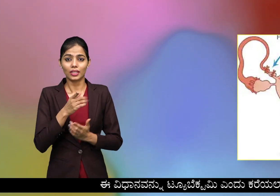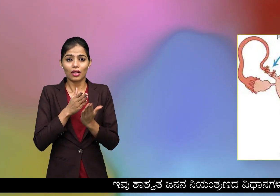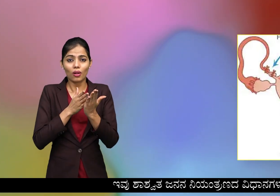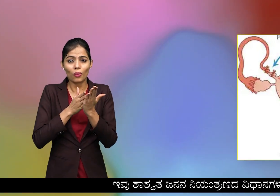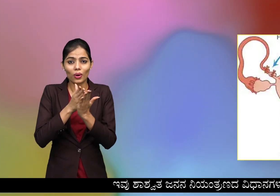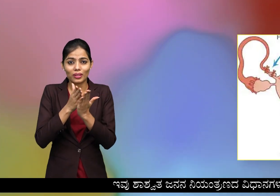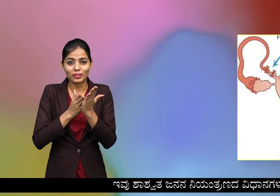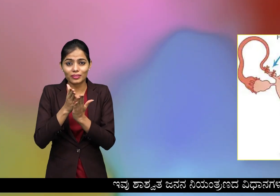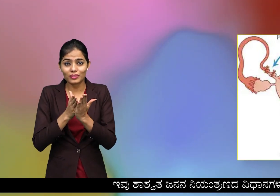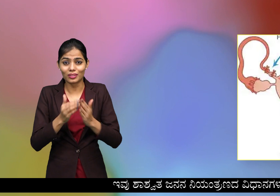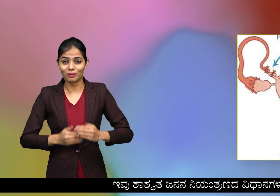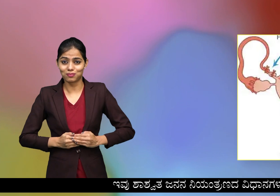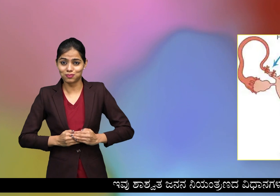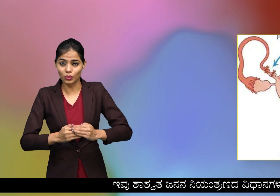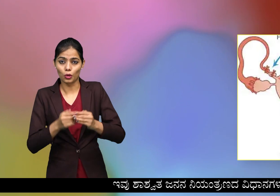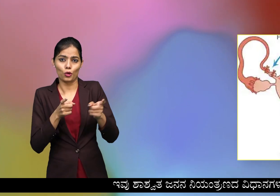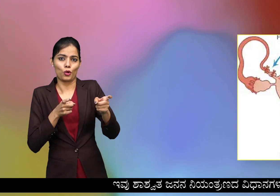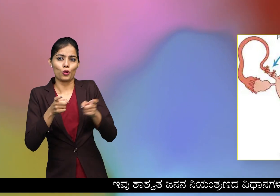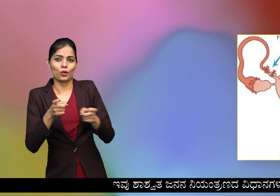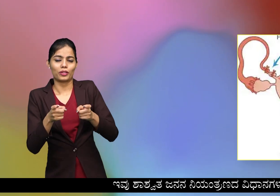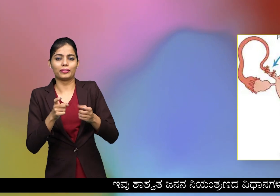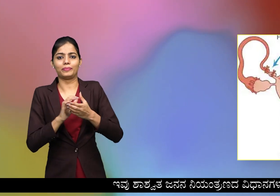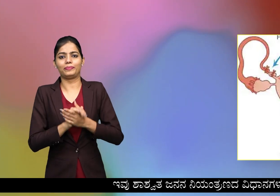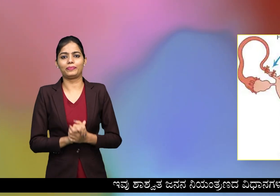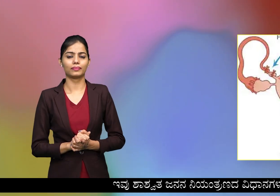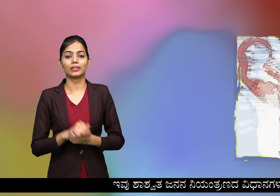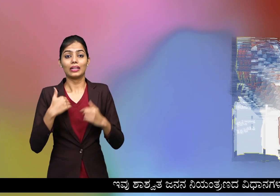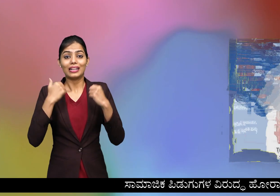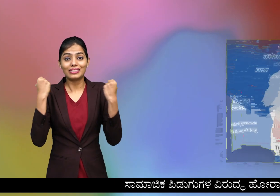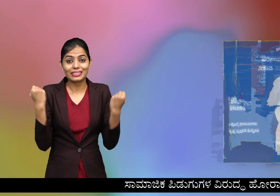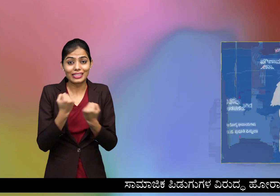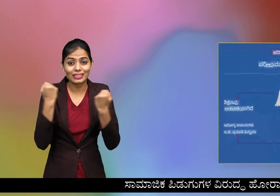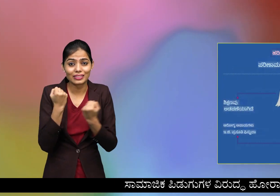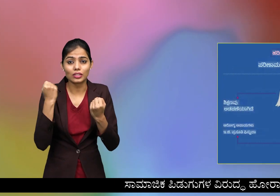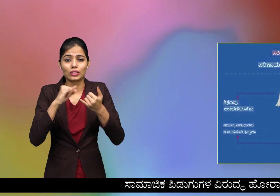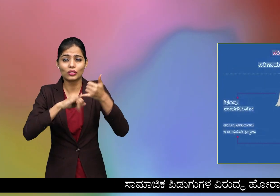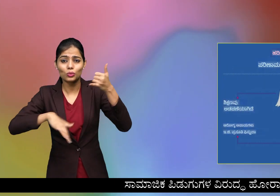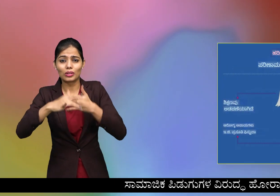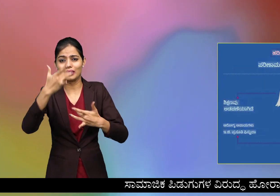ಇದು ಶಾಶ್ವತ ಜನನ ನಿಯಂತ್ರಣ ವಿಧಾನಗಳಾಗಿವೆ. ಸಾಮಾಜಿಕ ಪಿಡುಗುಗಳ ವಿರುದ್ಧ ಹೋರಾಟ.